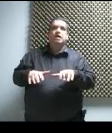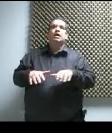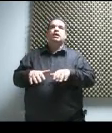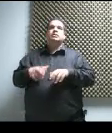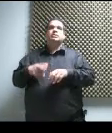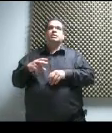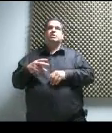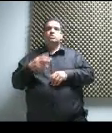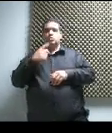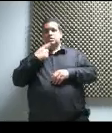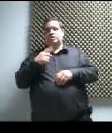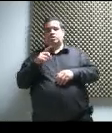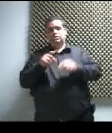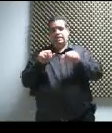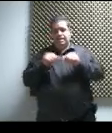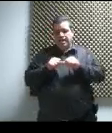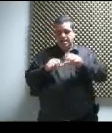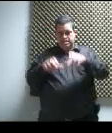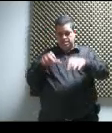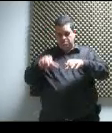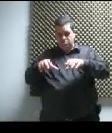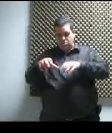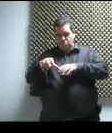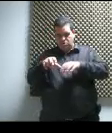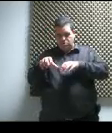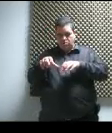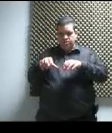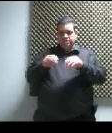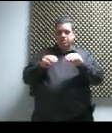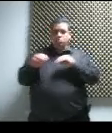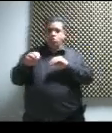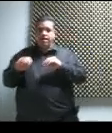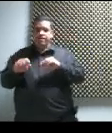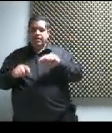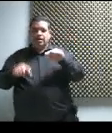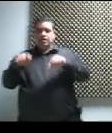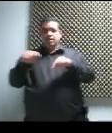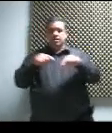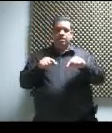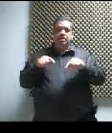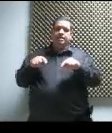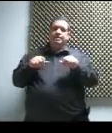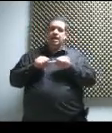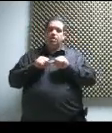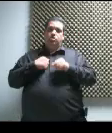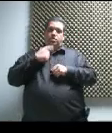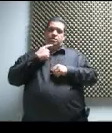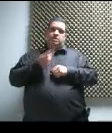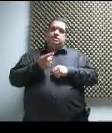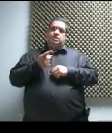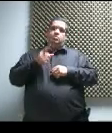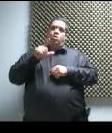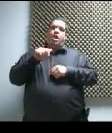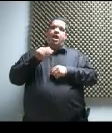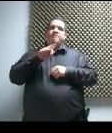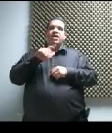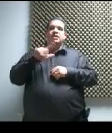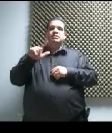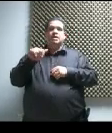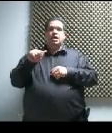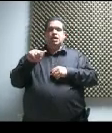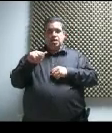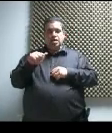fallamiento. sea, tenemos dos bloques, esos dos bloques se mueven entre sí. Esa interfase es que nosotros llamamos la falla. Y